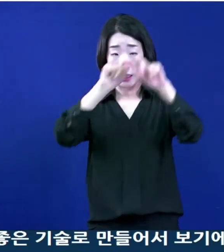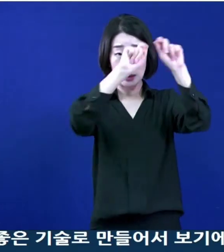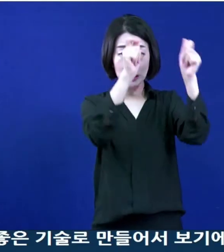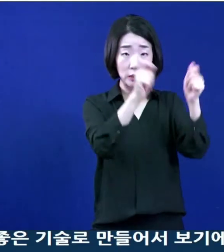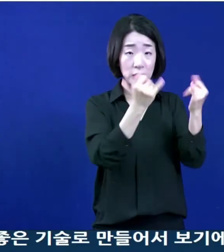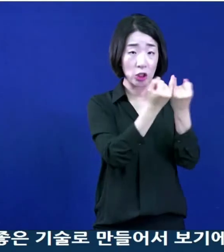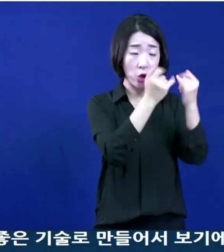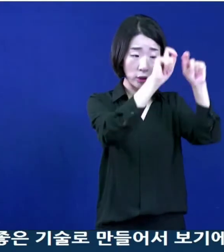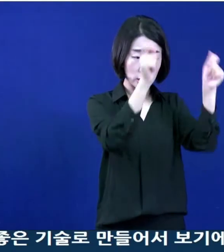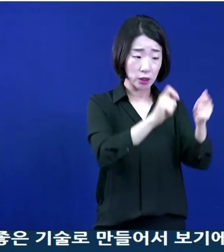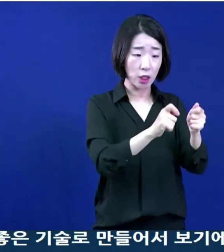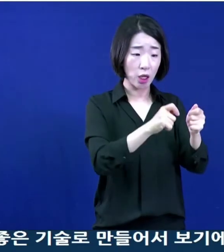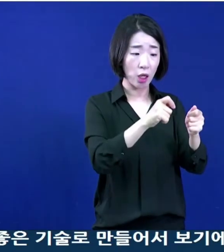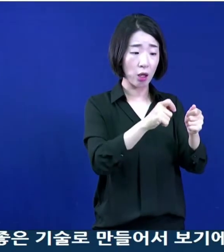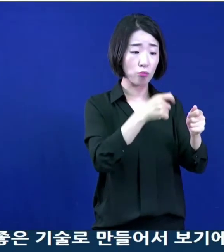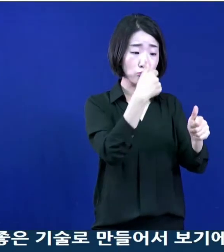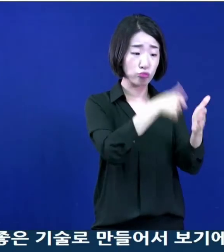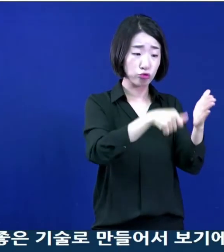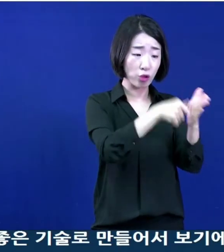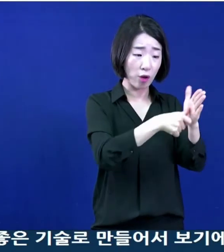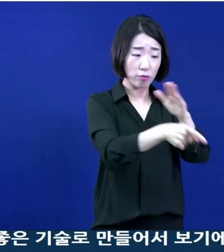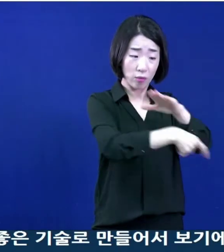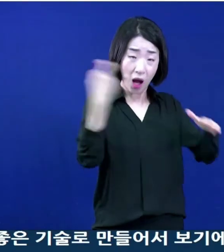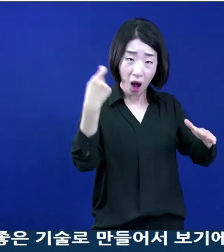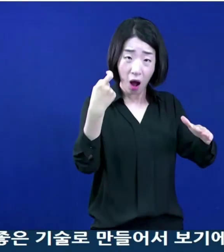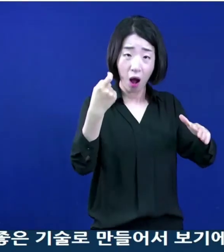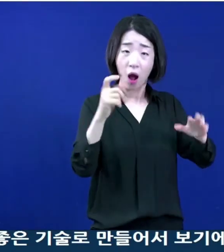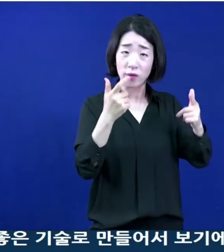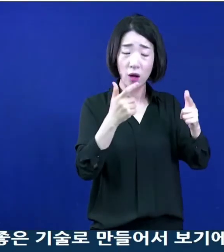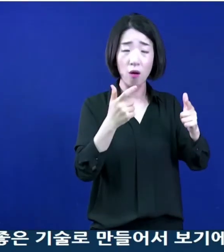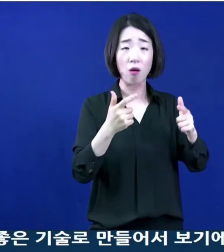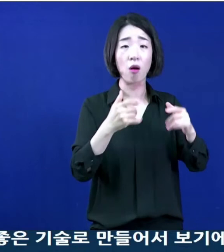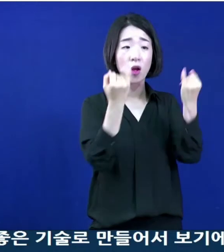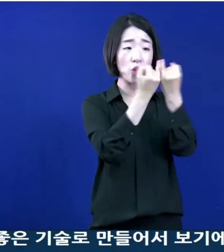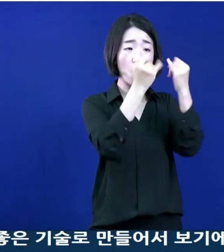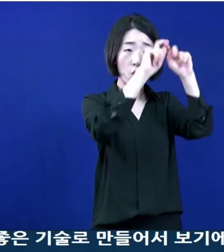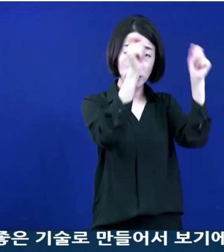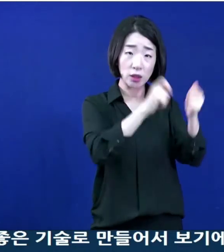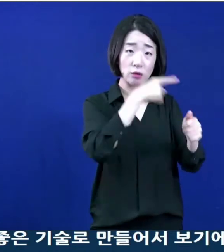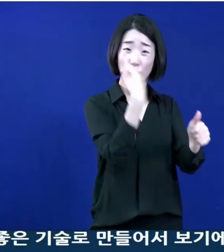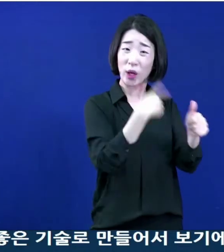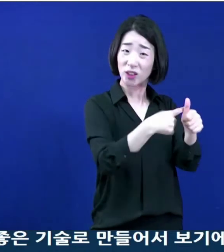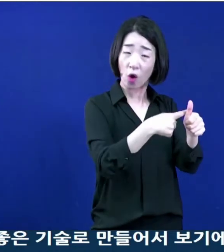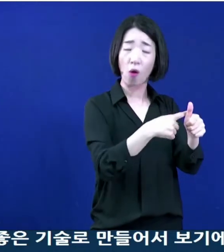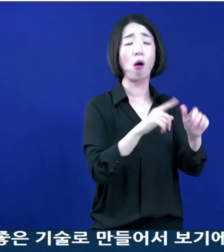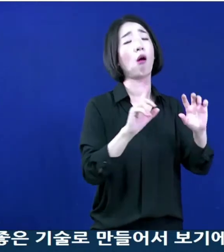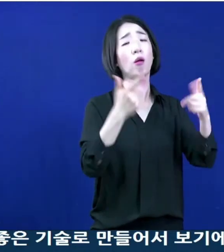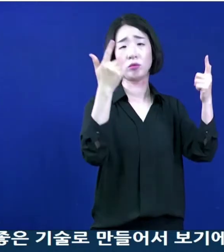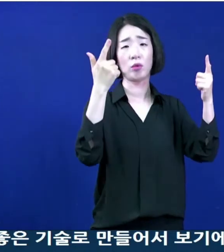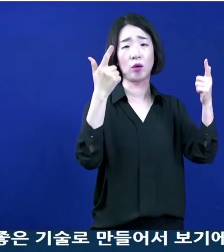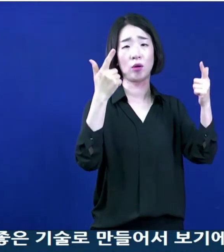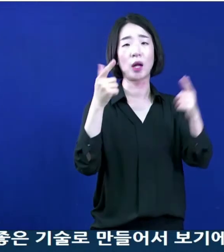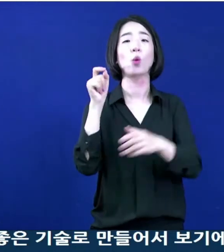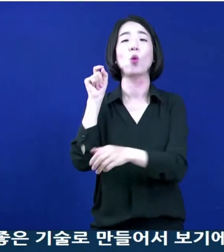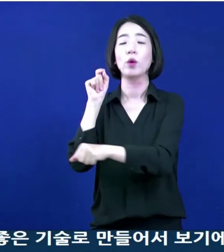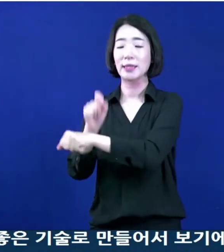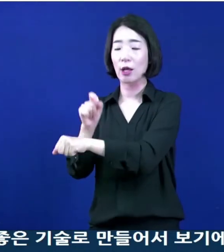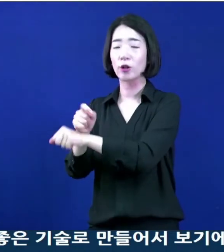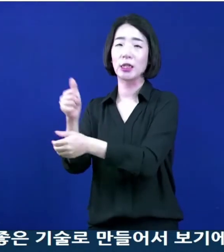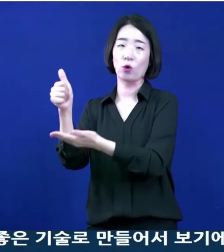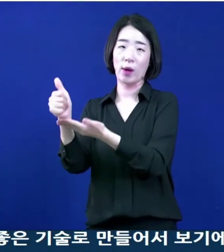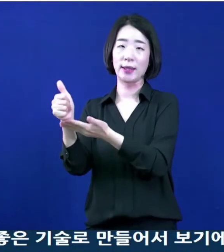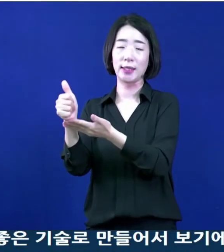여신을 비방했느냐, 그런 거 하지 않았는데 어떻게 이 바울이 잘못됐다고 얘기할 수 있겠느냐. 아주 잘 따진 거죠. 그러니까 이 서기장이